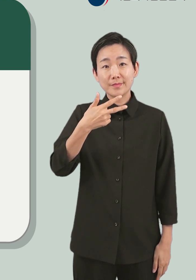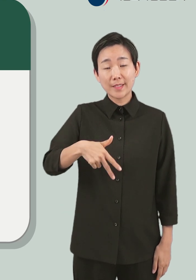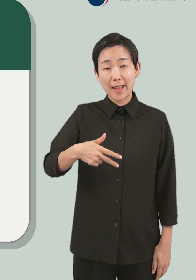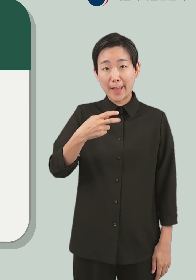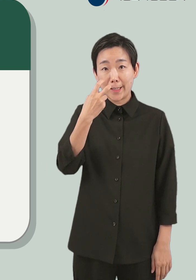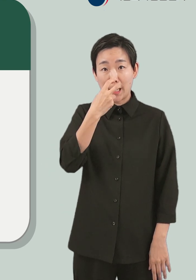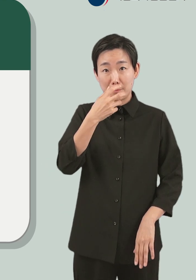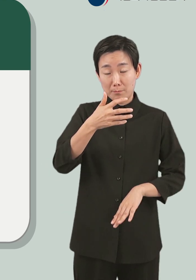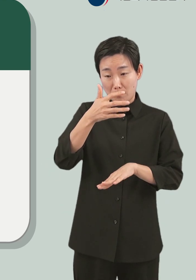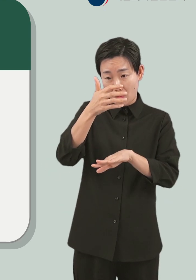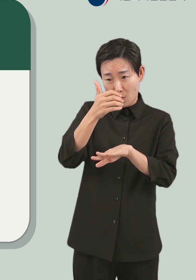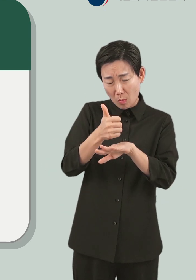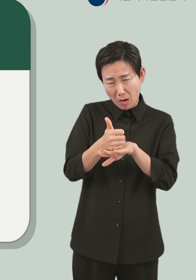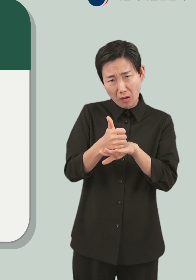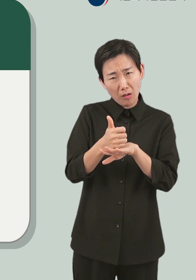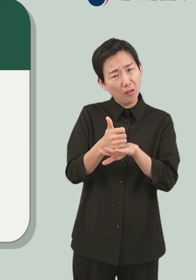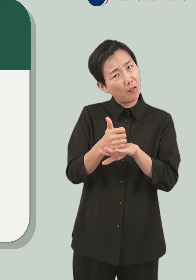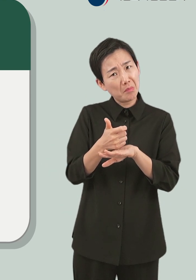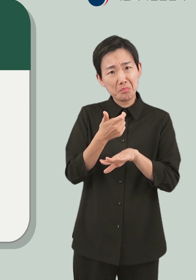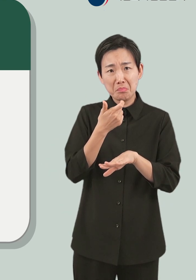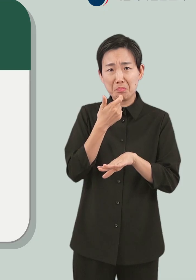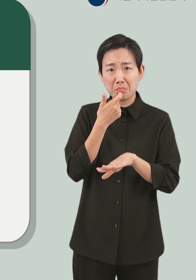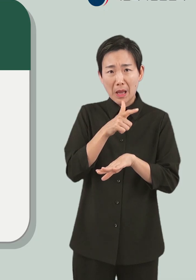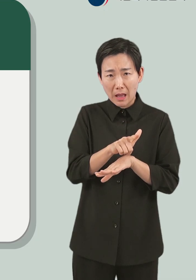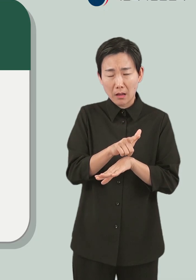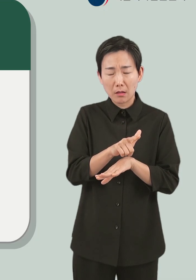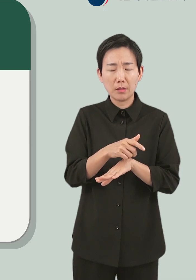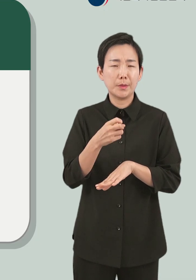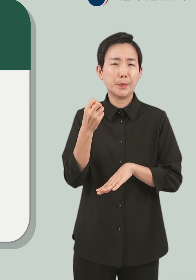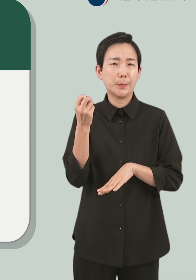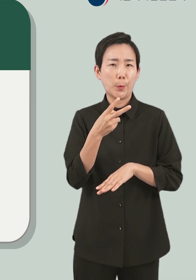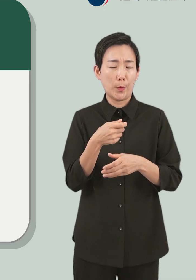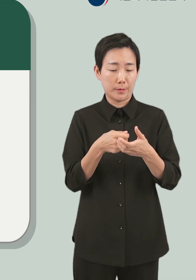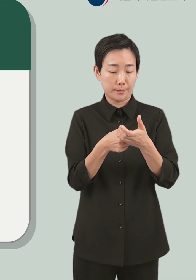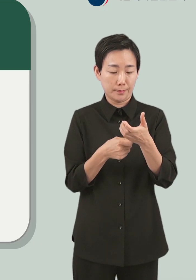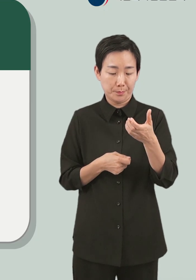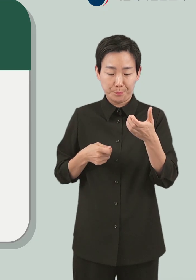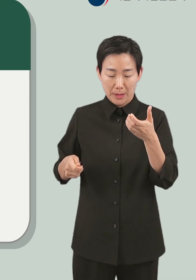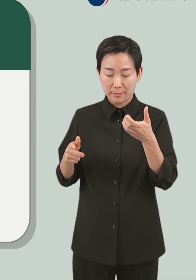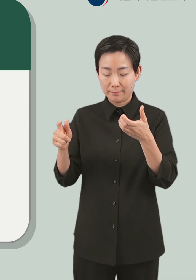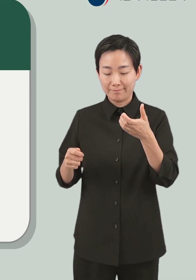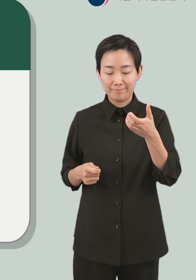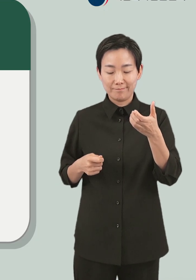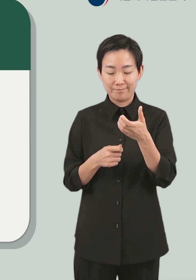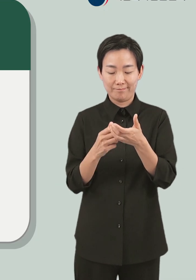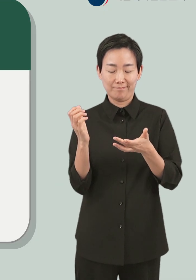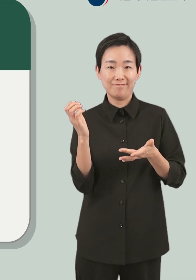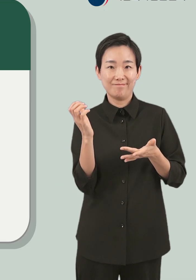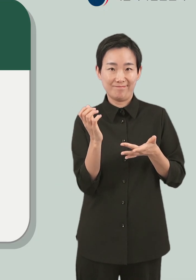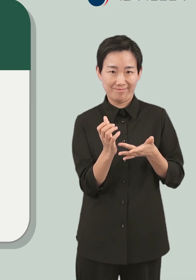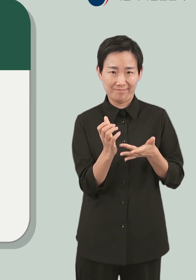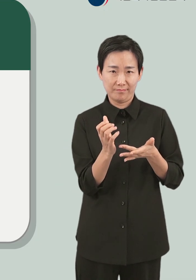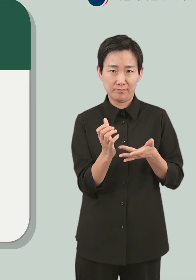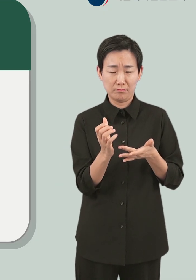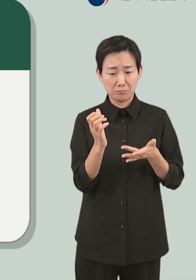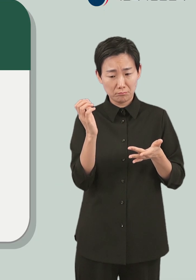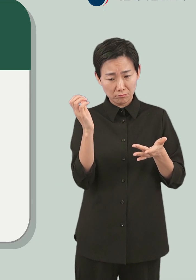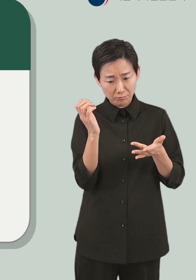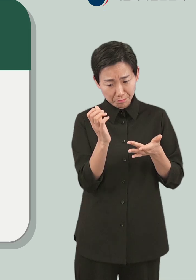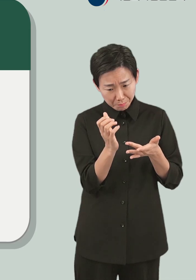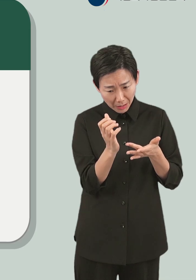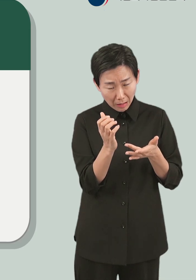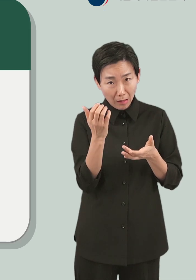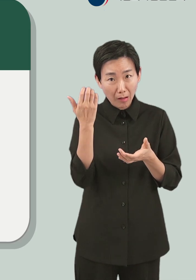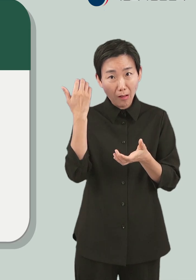혈당 측정 결과가 자신의 몸 상태와 일치하지 않을 경우 새 검사지로 혈당 측정을 다시 하십시오.